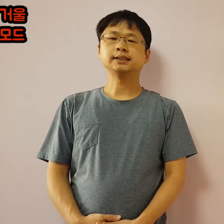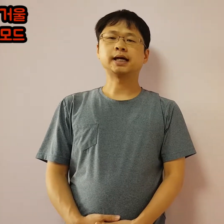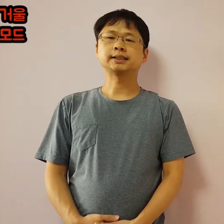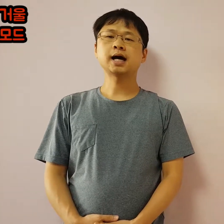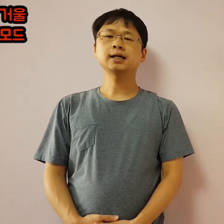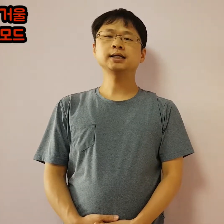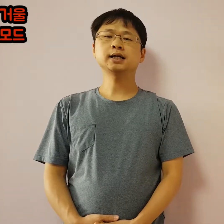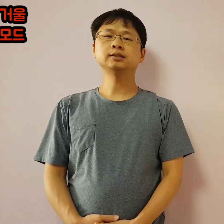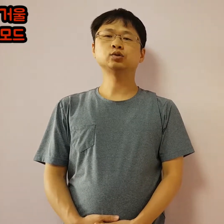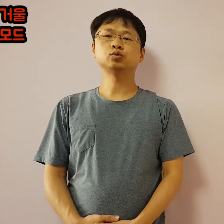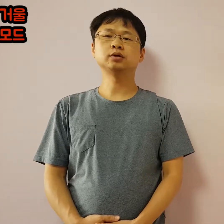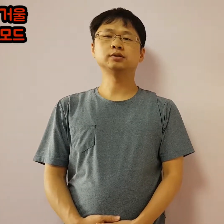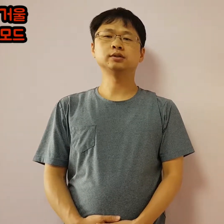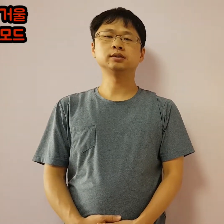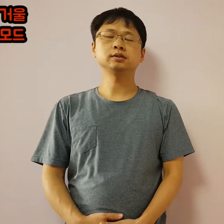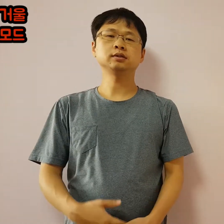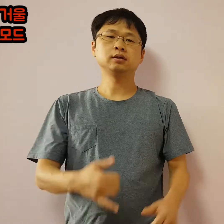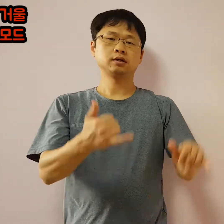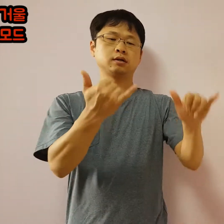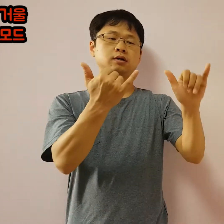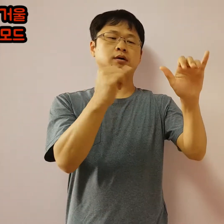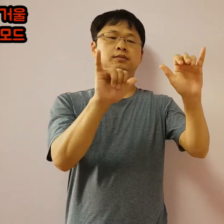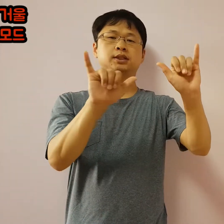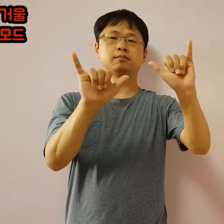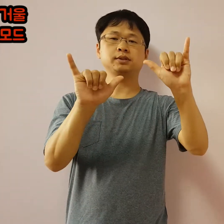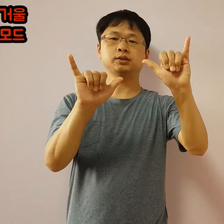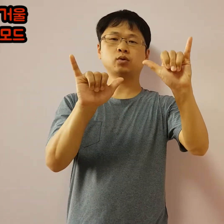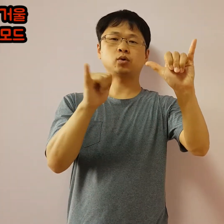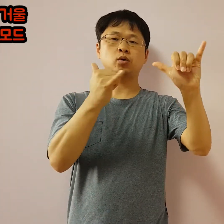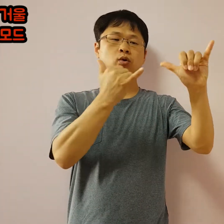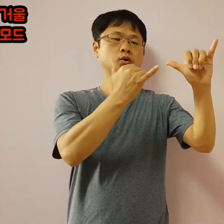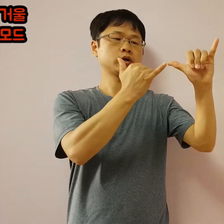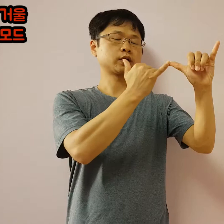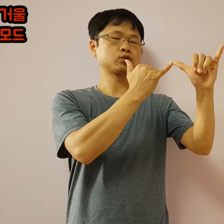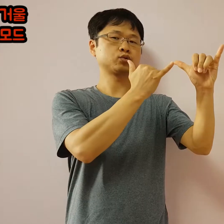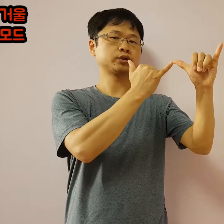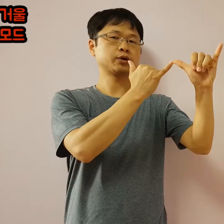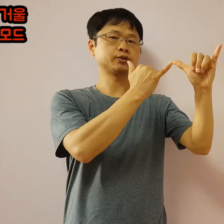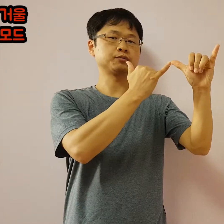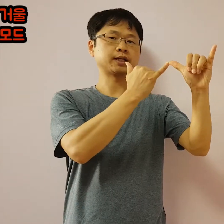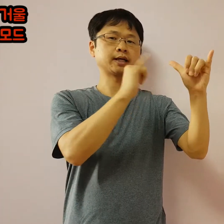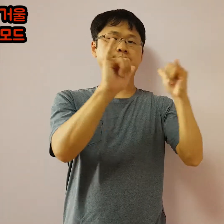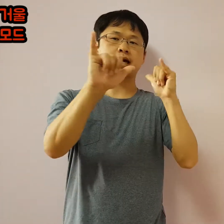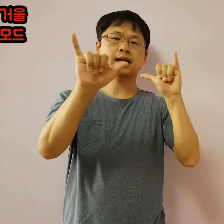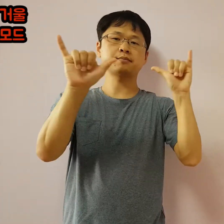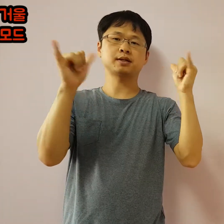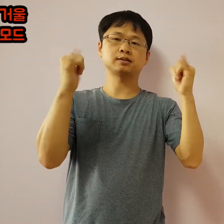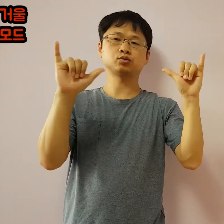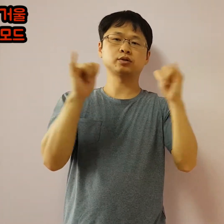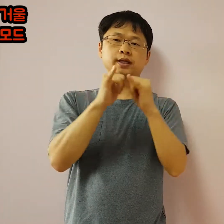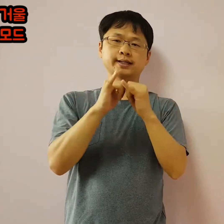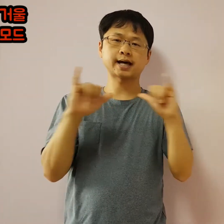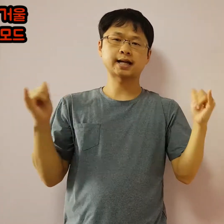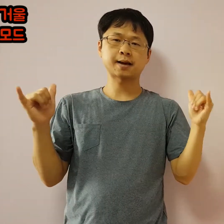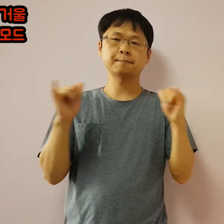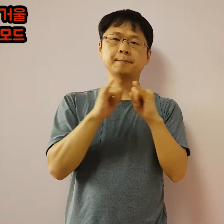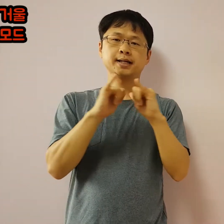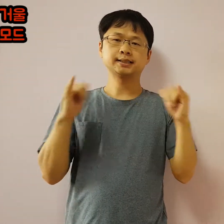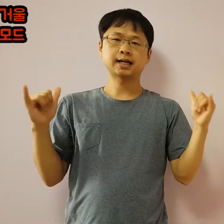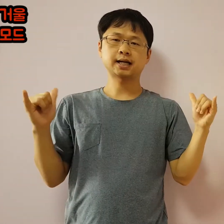자, 상이라는 수어는 엄지검지로 이렇게 줄을 세워줍니다. 이게 사람이라는 수어인데